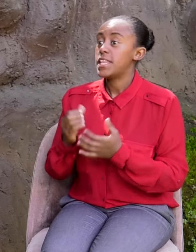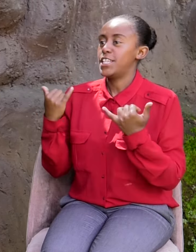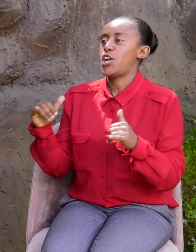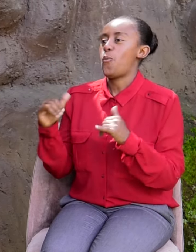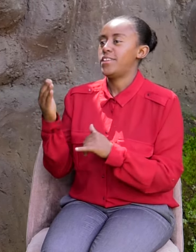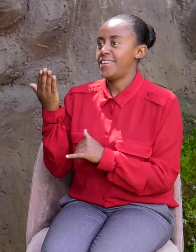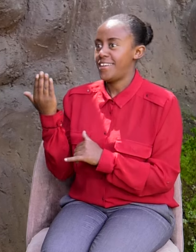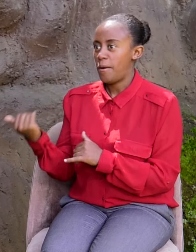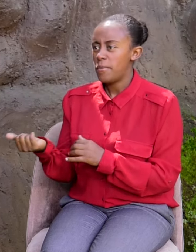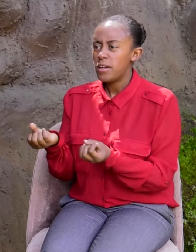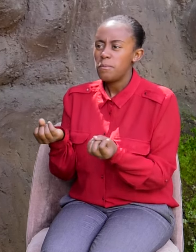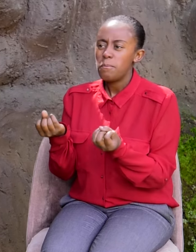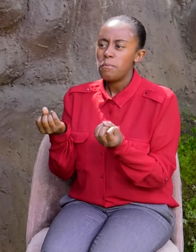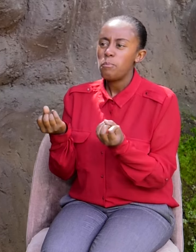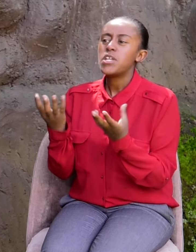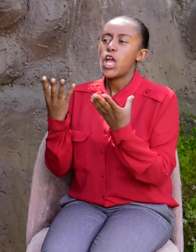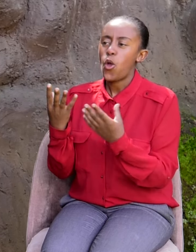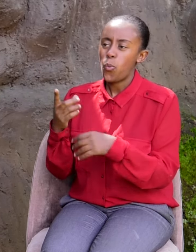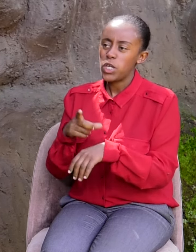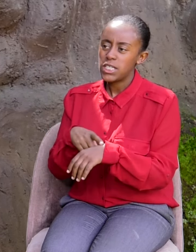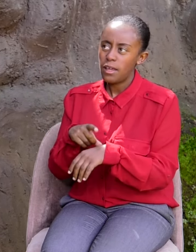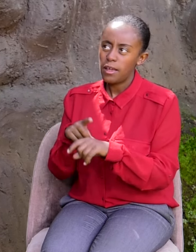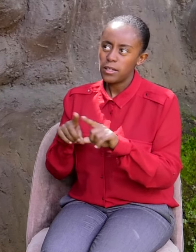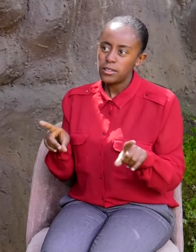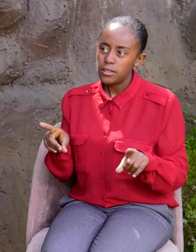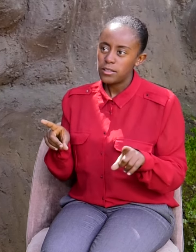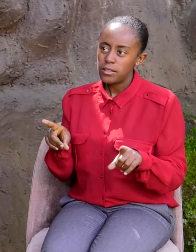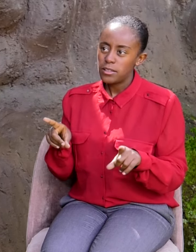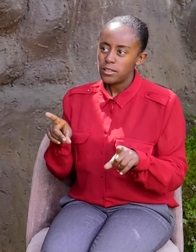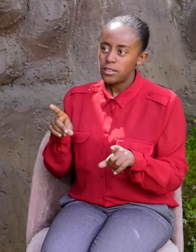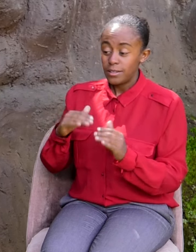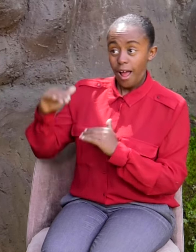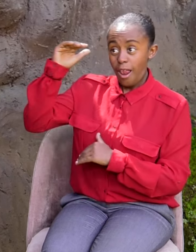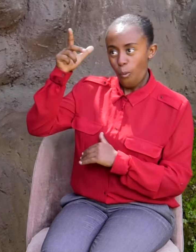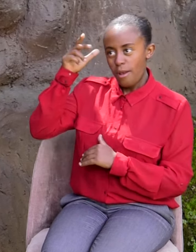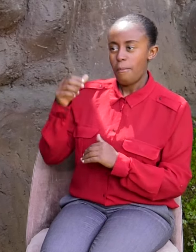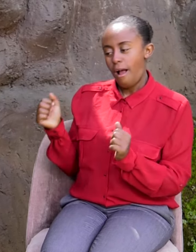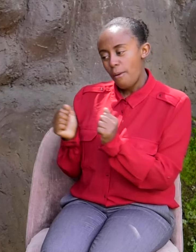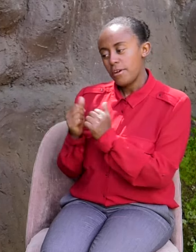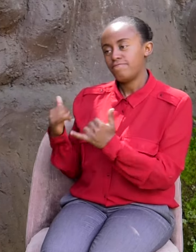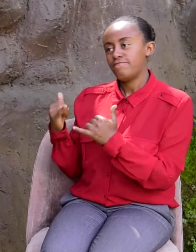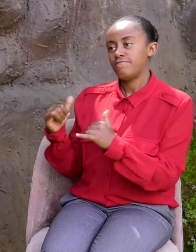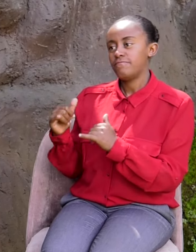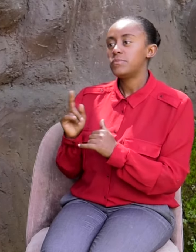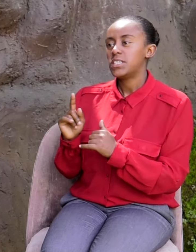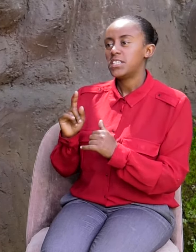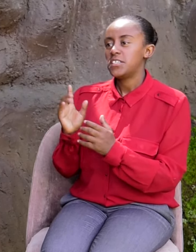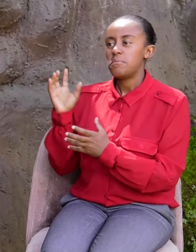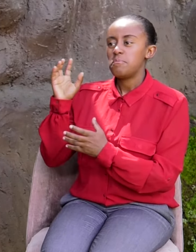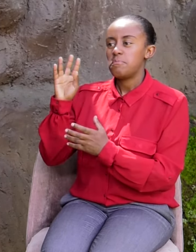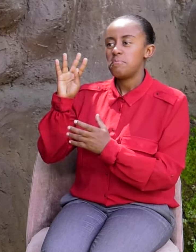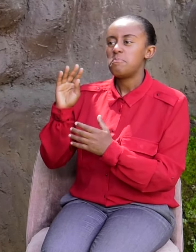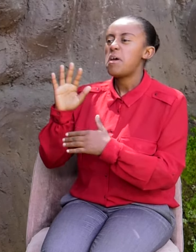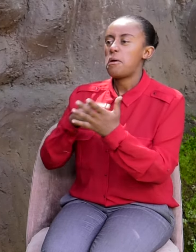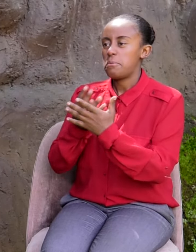እንጫወት ነበረ። አብዛኛውን ጊዜ ግን ከትልቅ ወንድሜ ጋር ነበር የሚጫወተው መረብ ኳስ እና